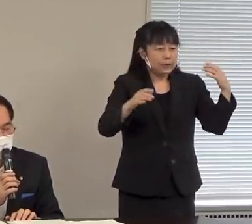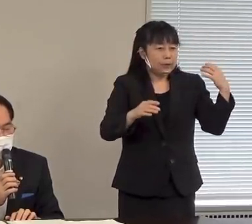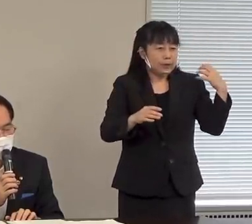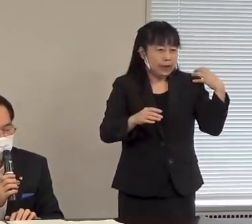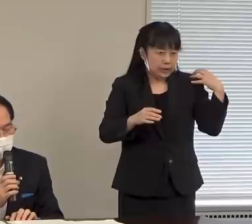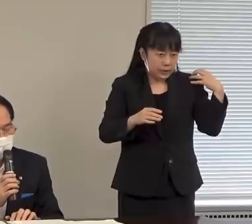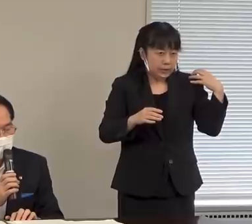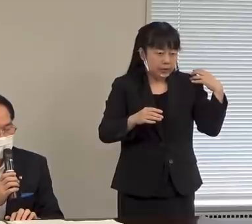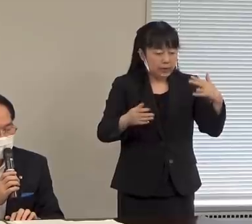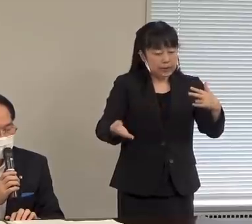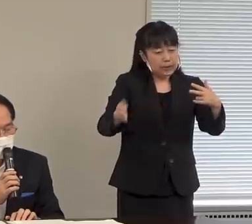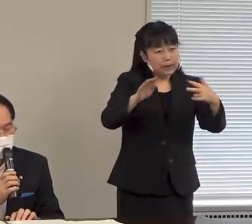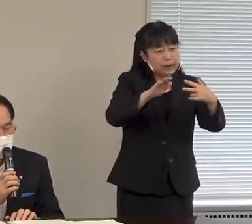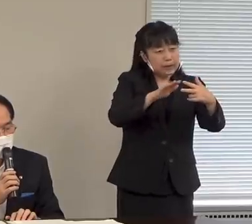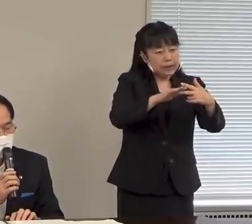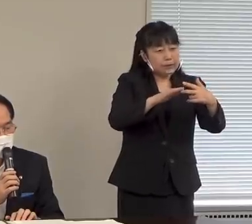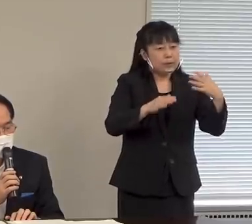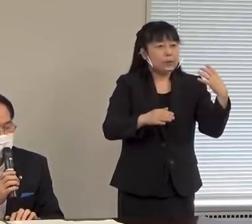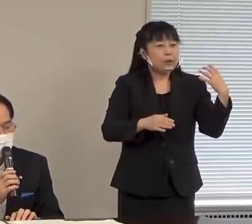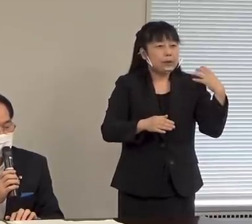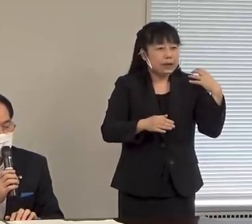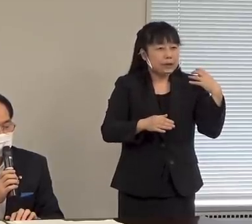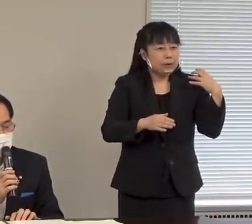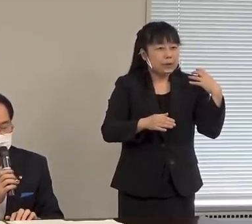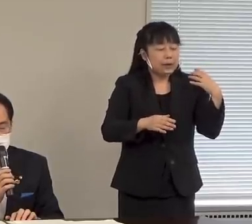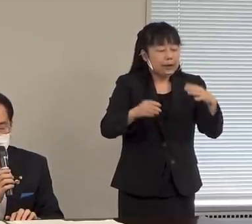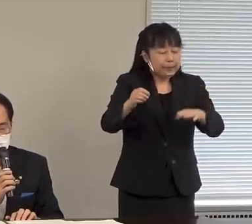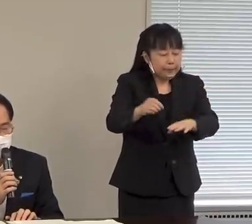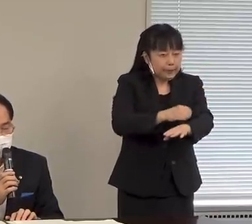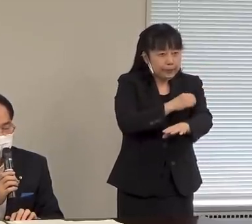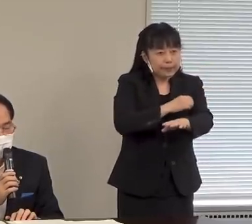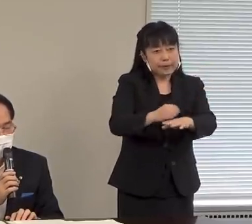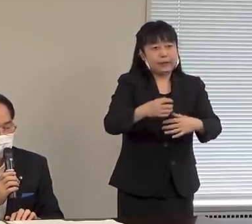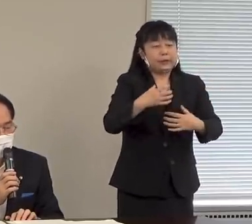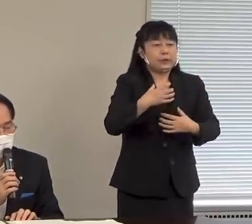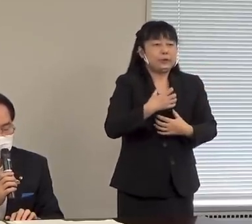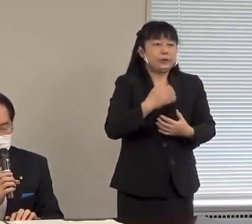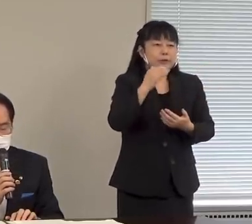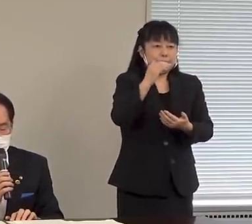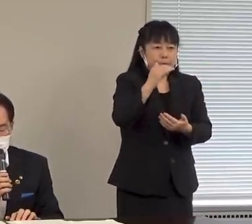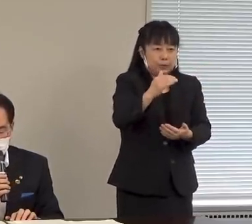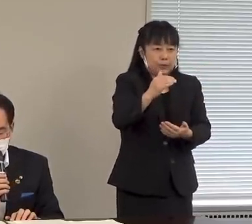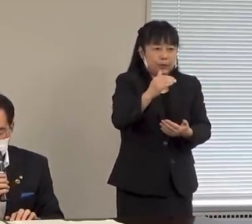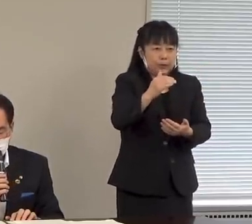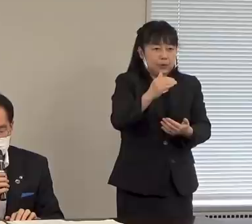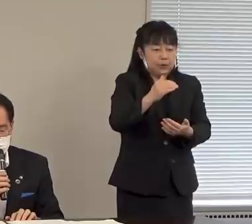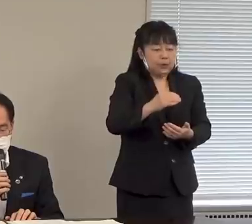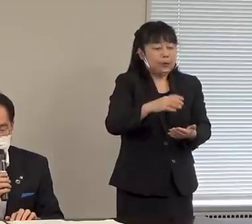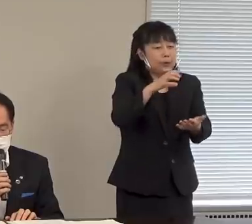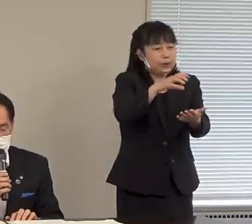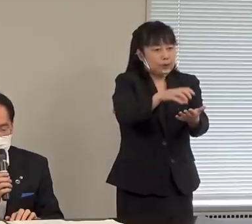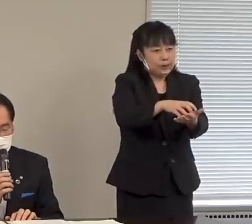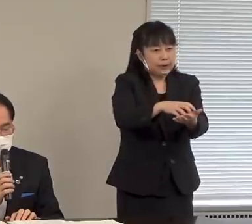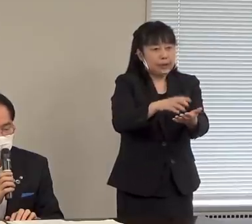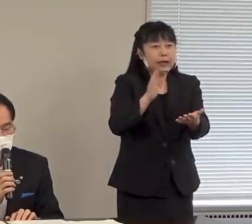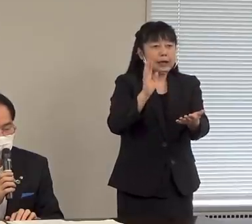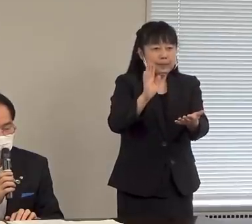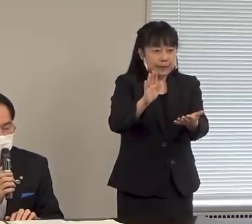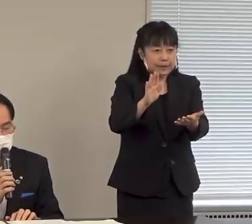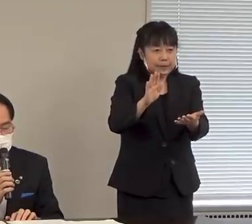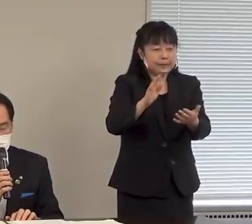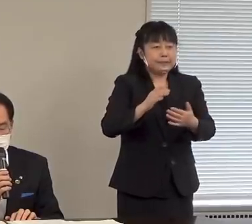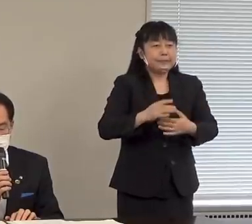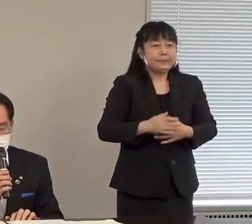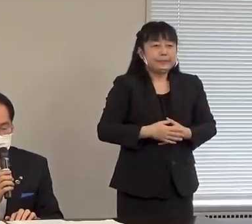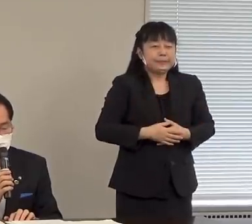管理者に対し、特に留意していただきたい事項を取りまとめております。この10ページの記以下